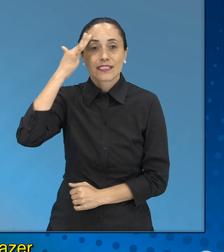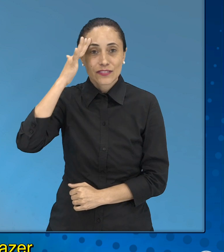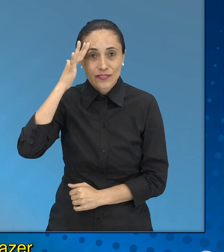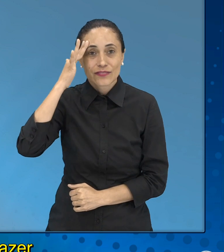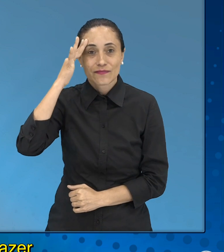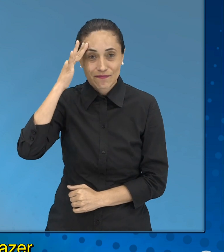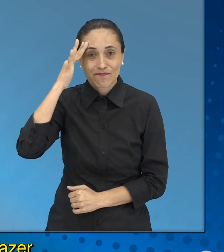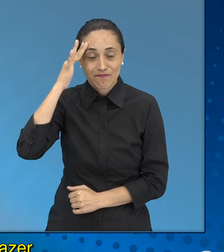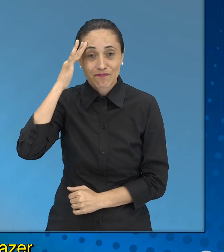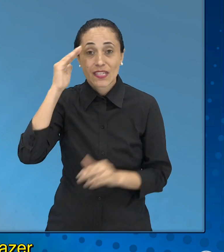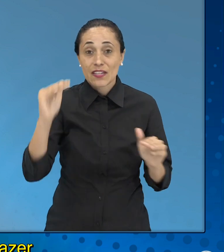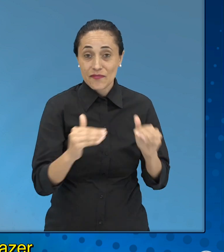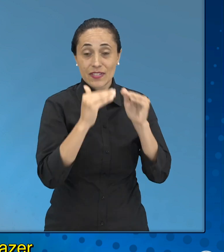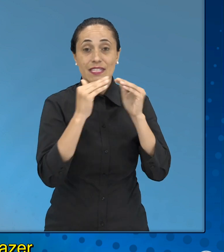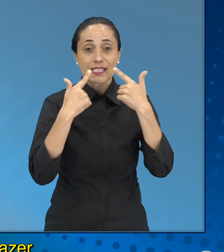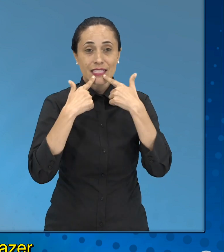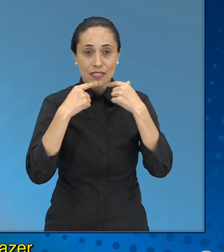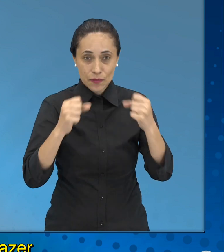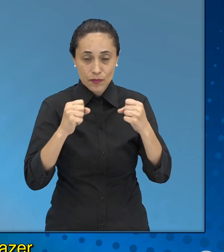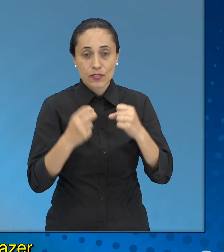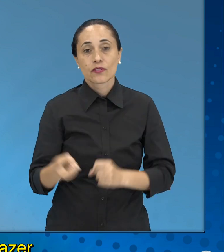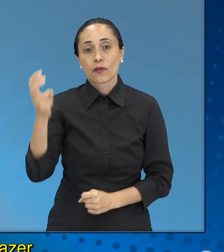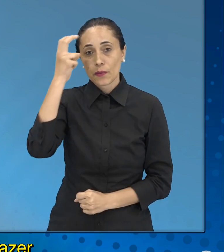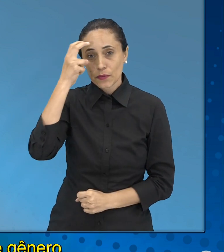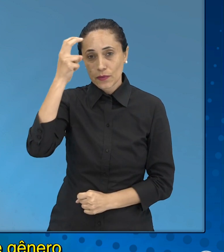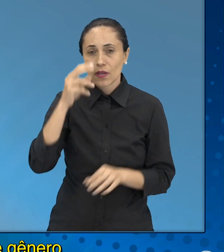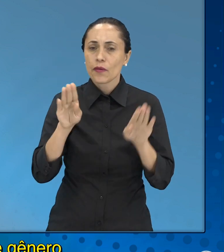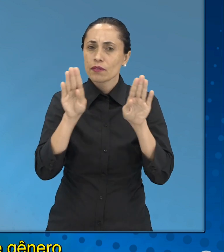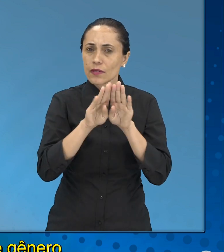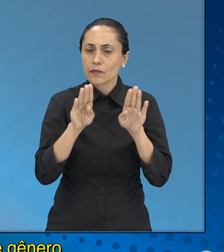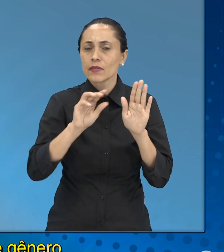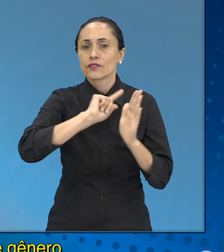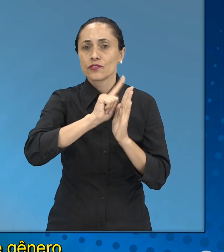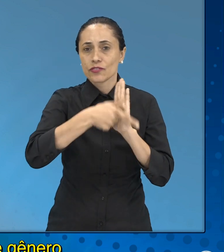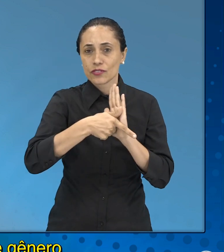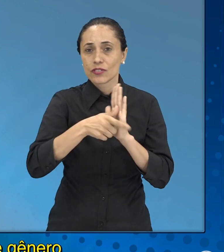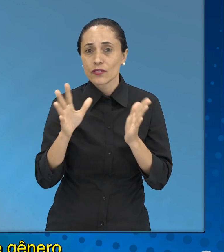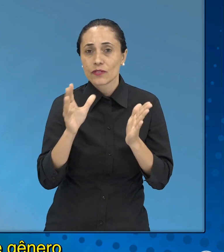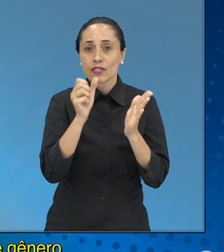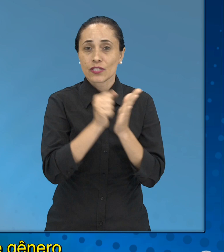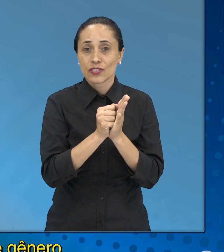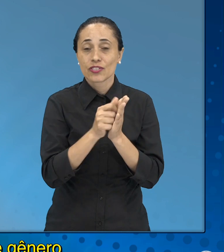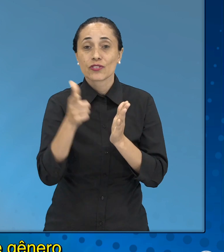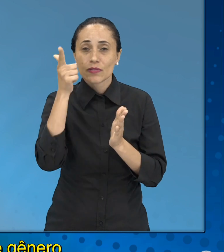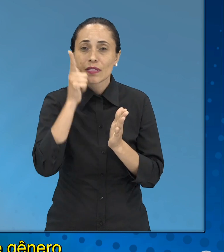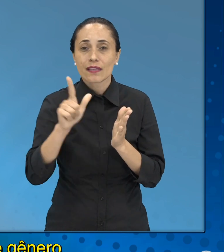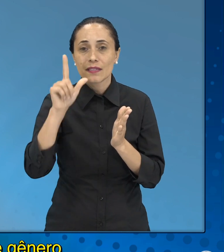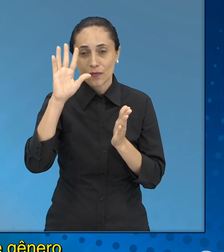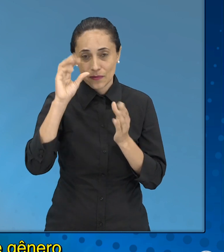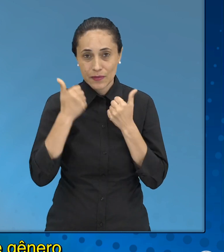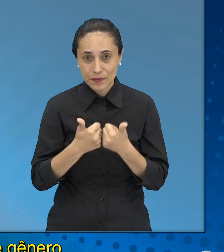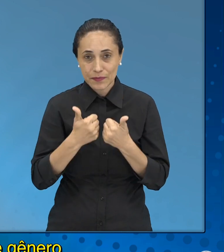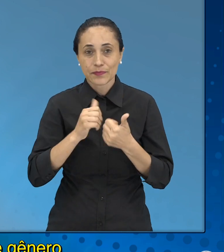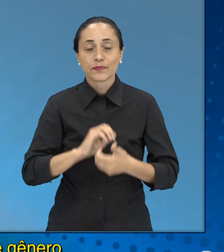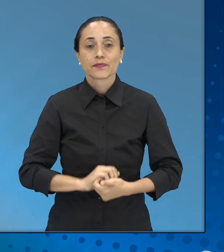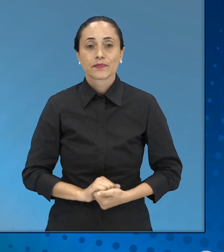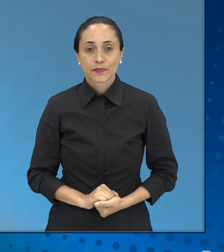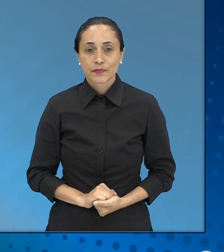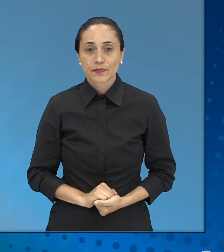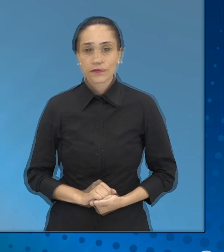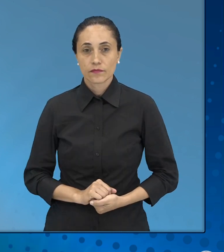Ao tradutor, cabe fazer equivalências linguísticas, culturais e também de gênero e registro da